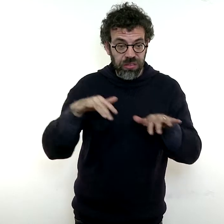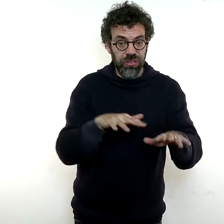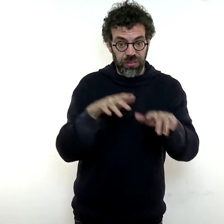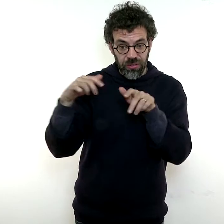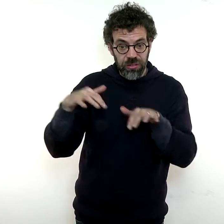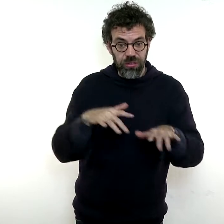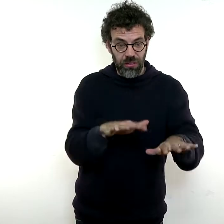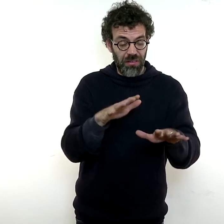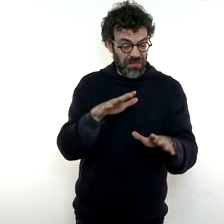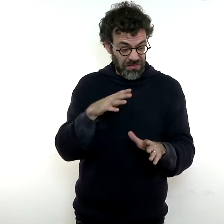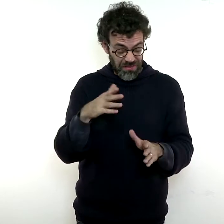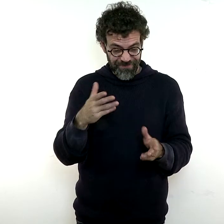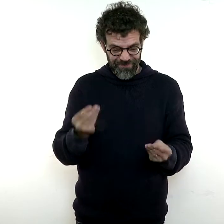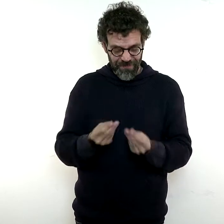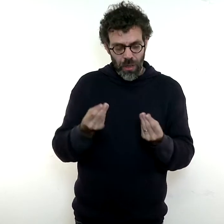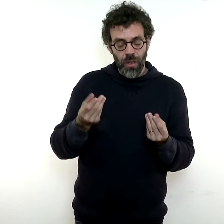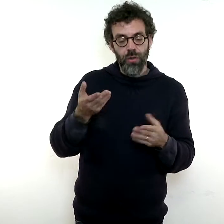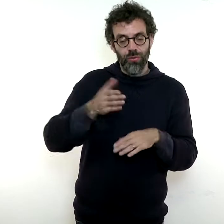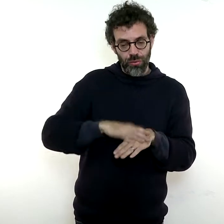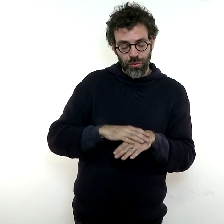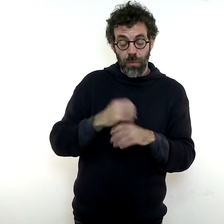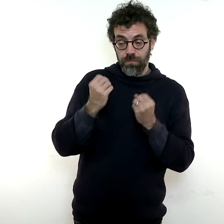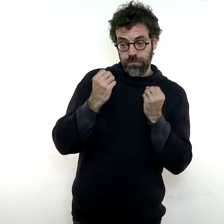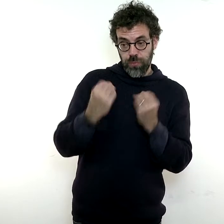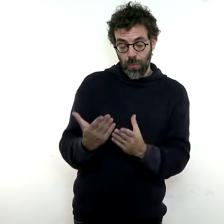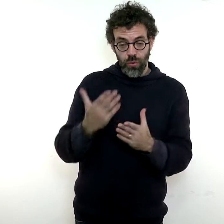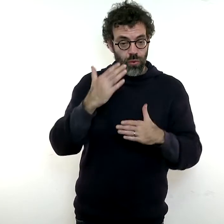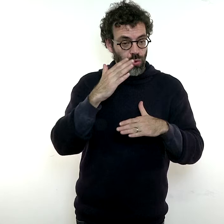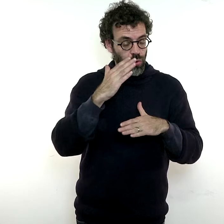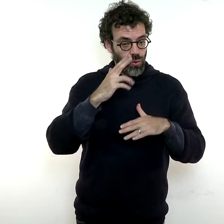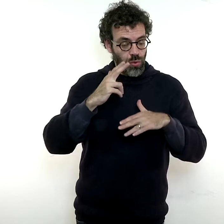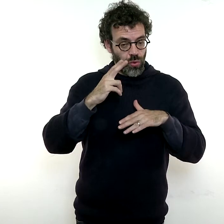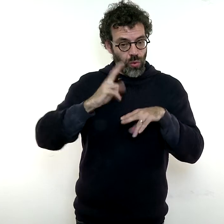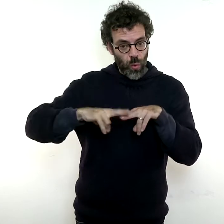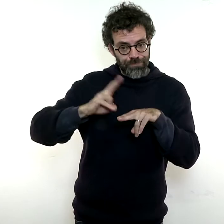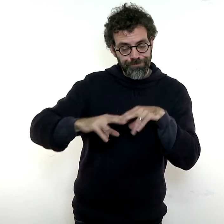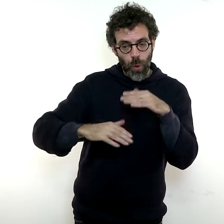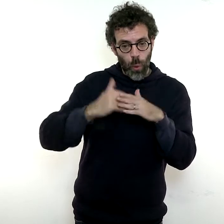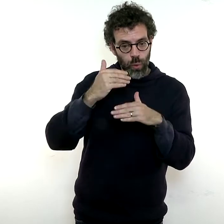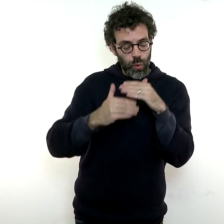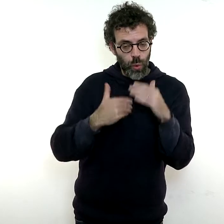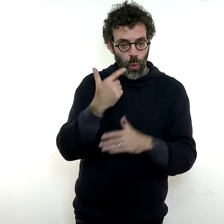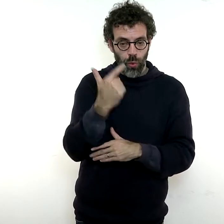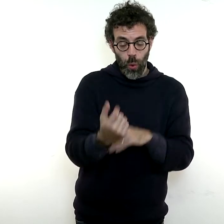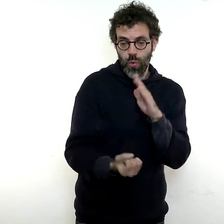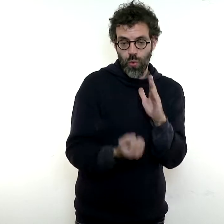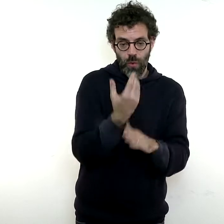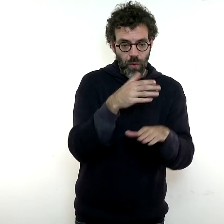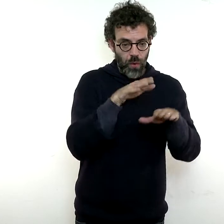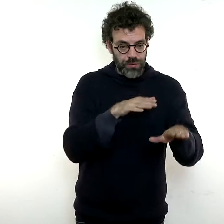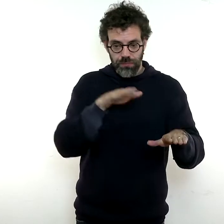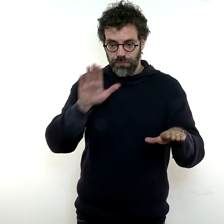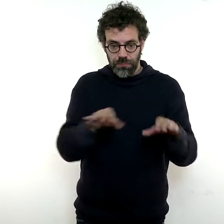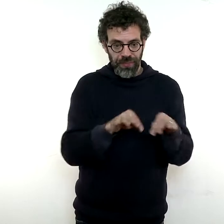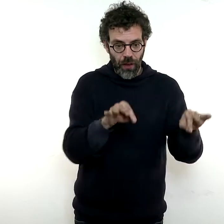Nous proposons de construire 2 nouveaux cours et un clubhouse pour permettre à l'équipe qui est en